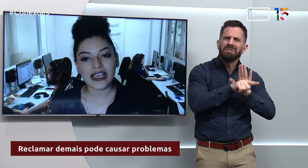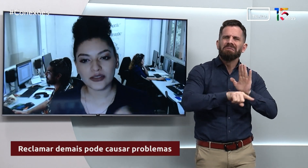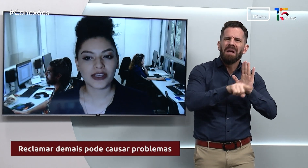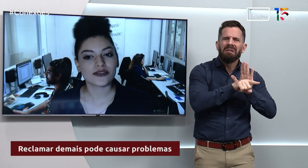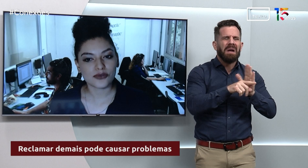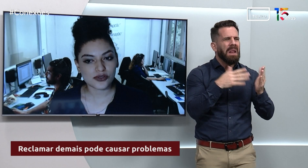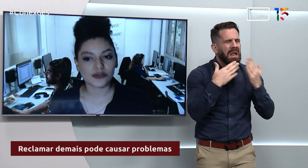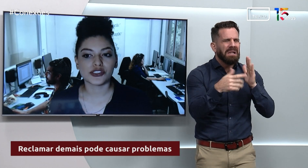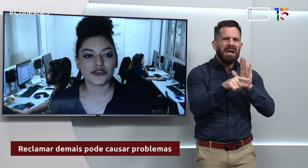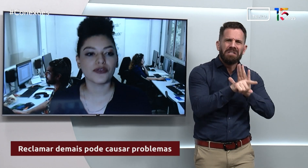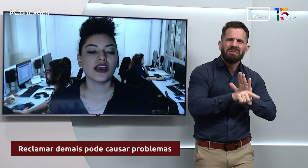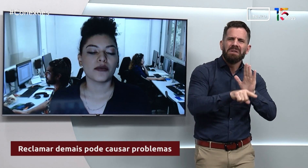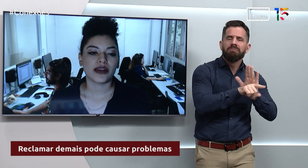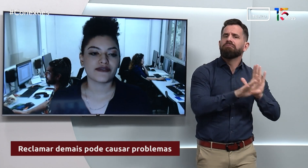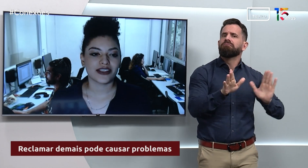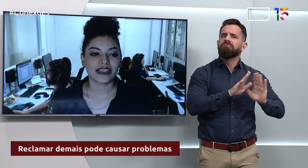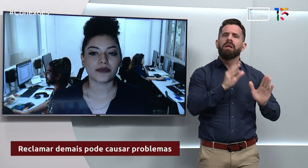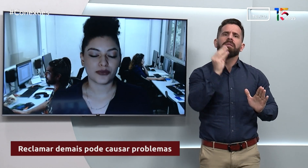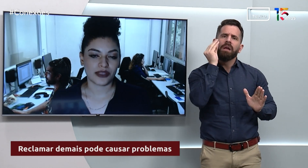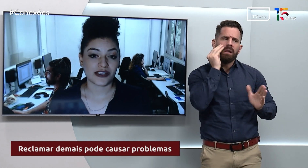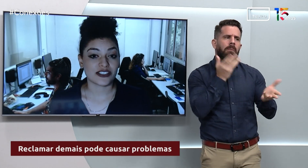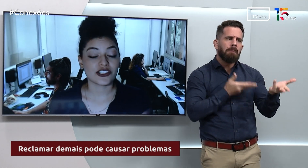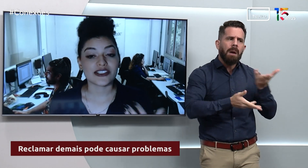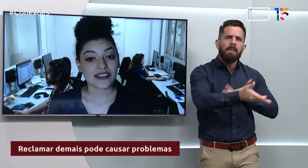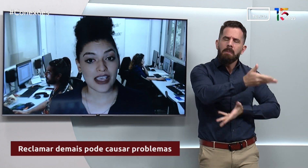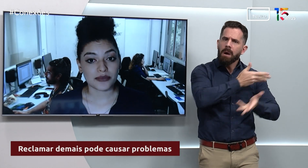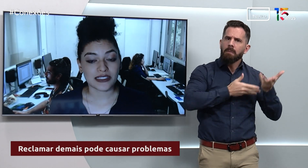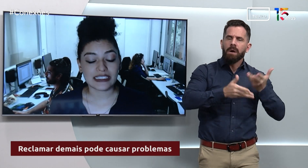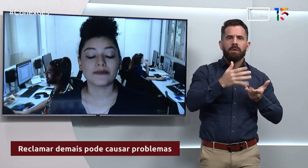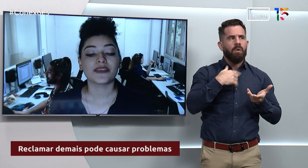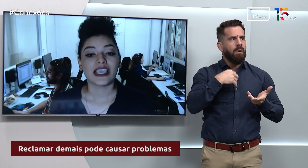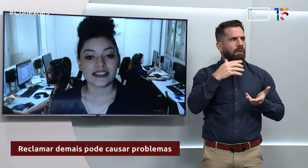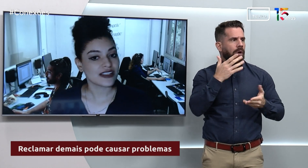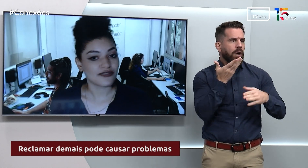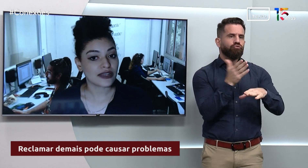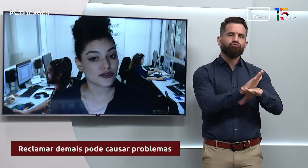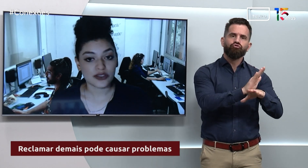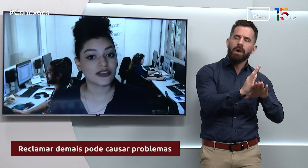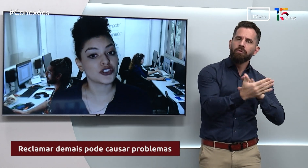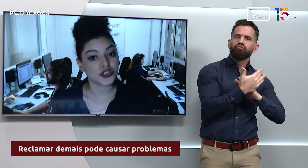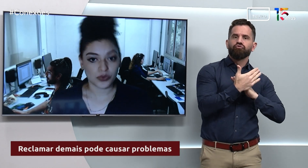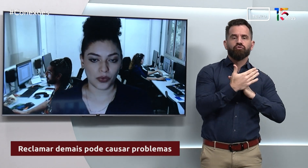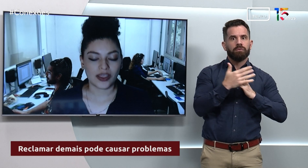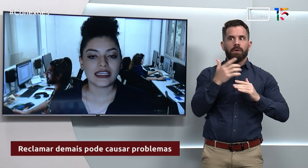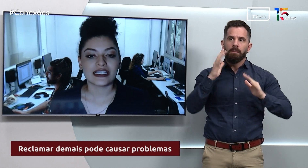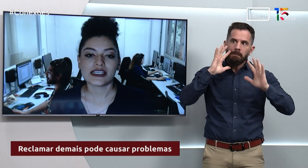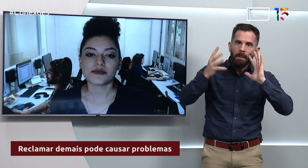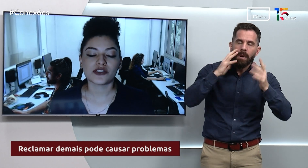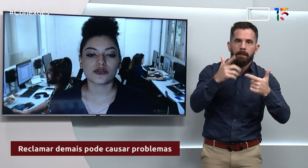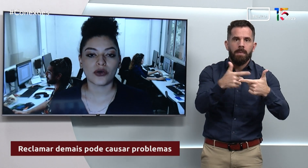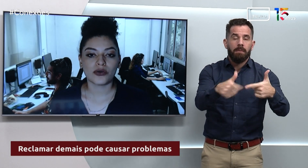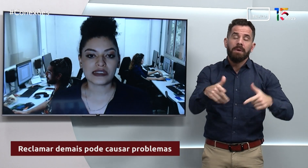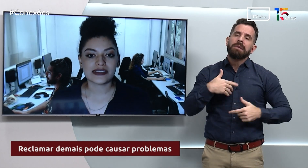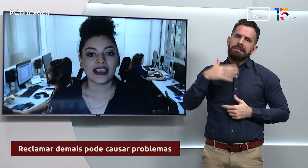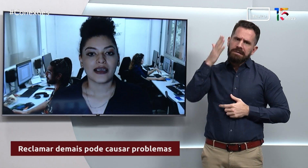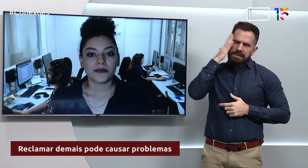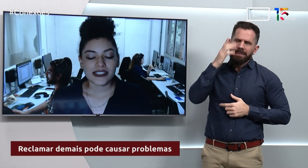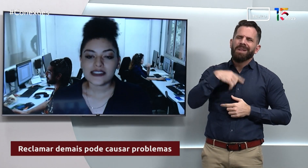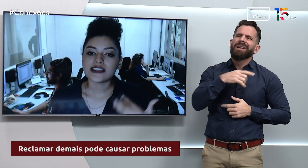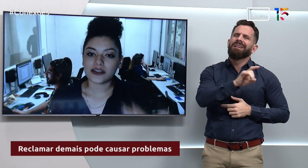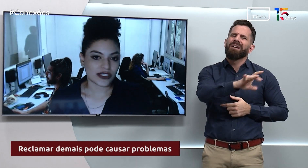propor um lado mais construtivo para enfrentar problemas. A gente sabe que existem vários níveis de dor e que as